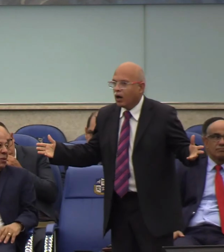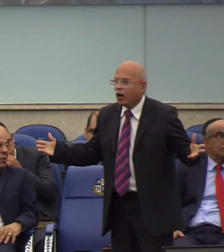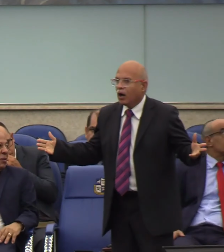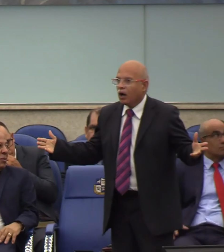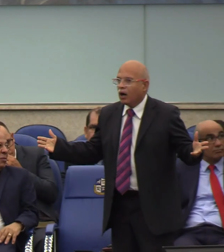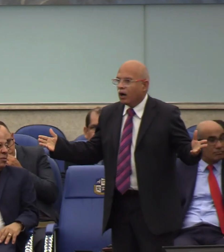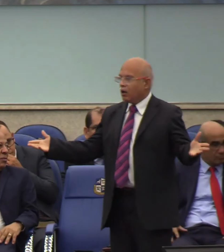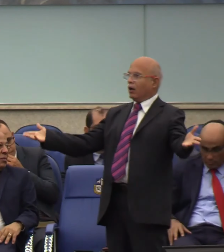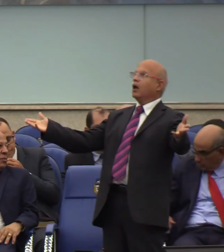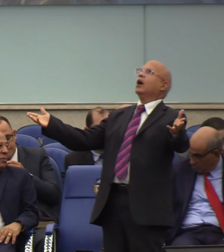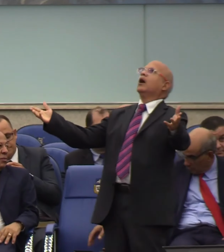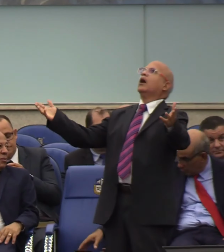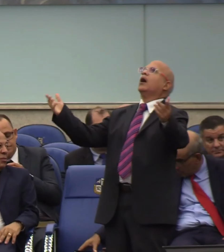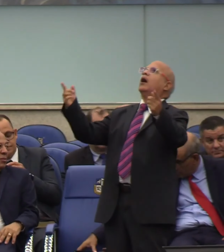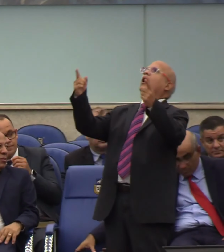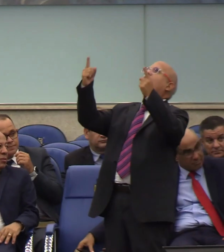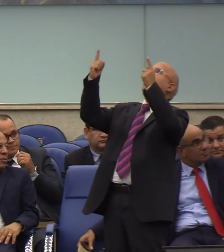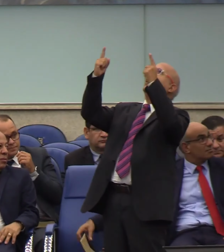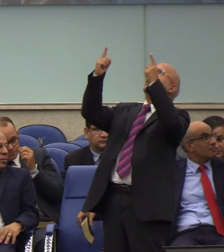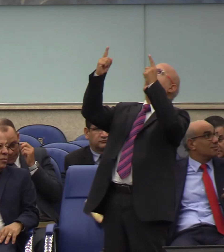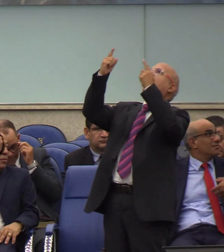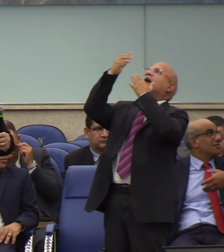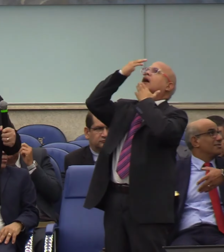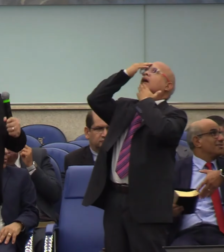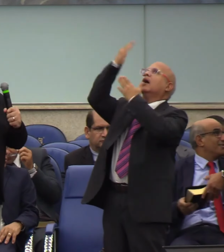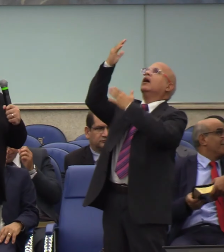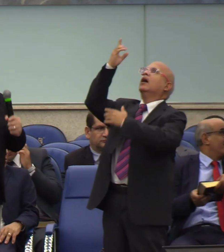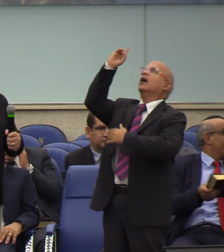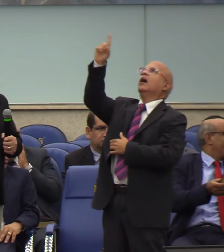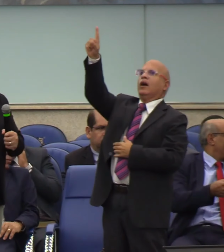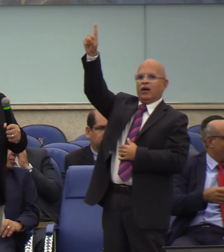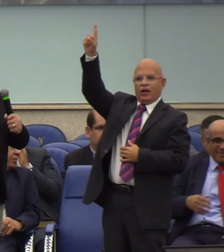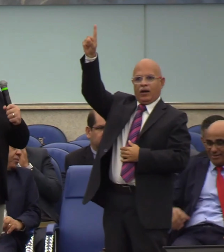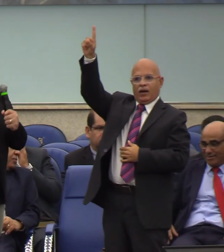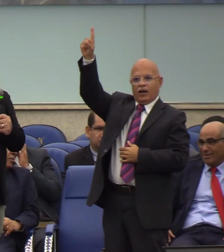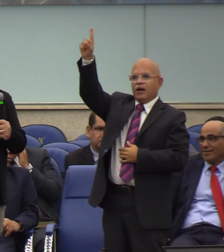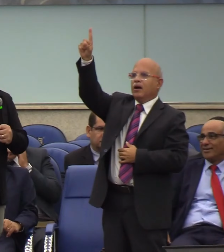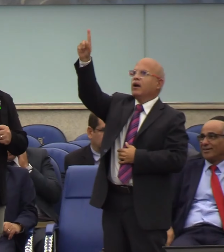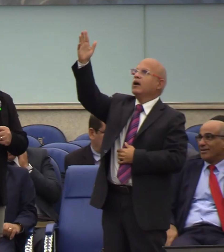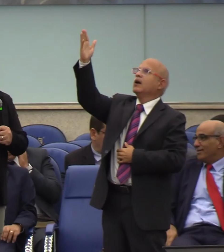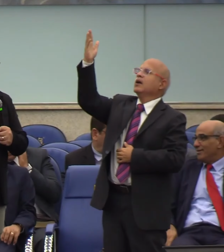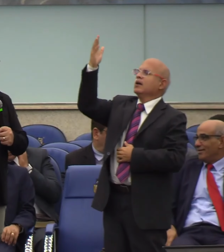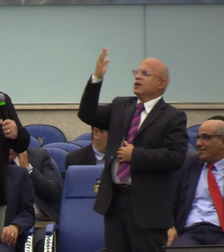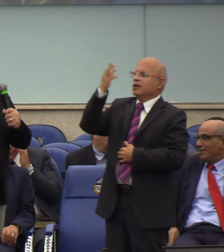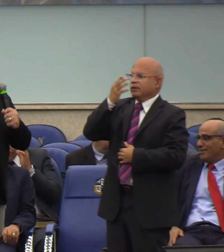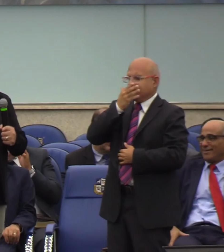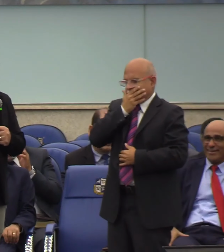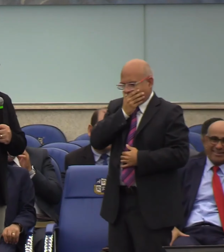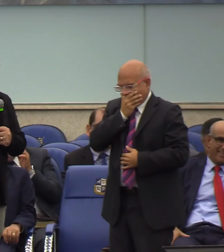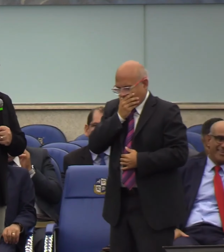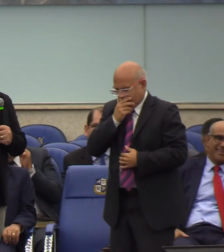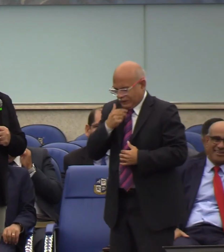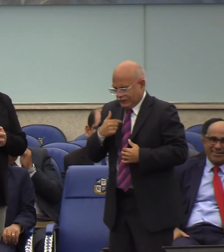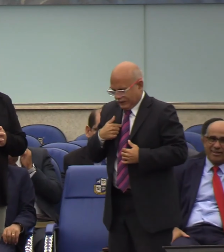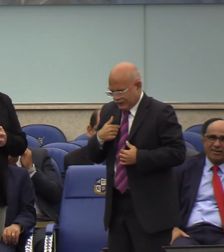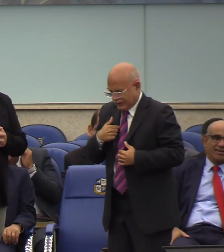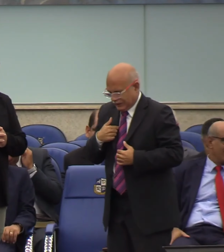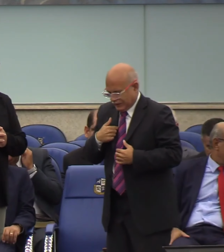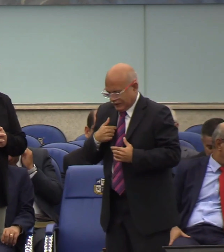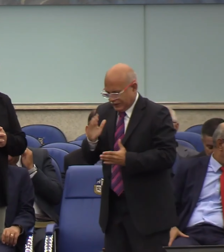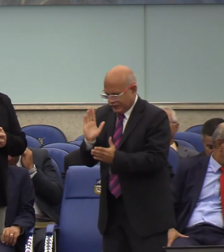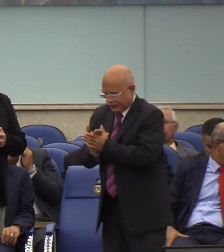momento. E eu fiquei impressionado dizendo, Deus, graças eu te dou, graças eu te